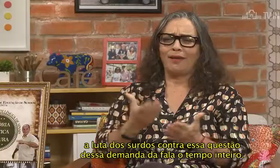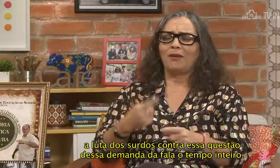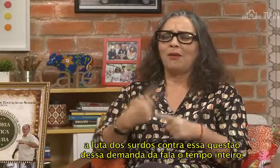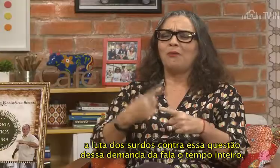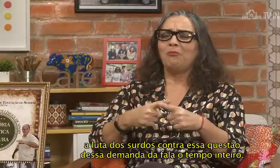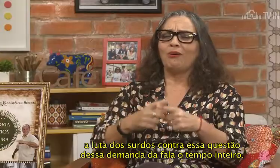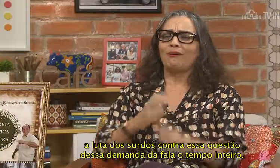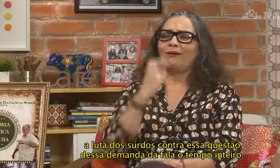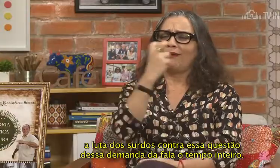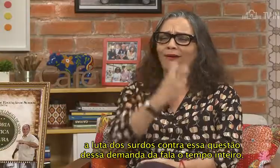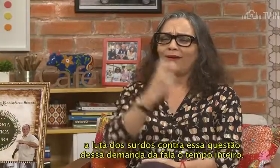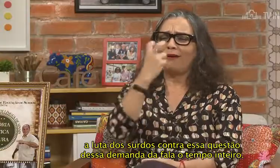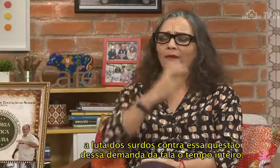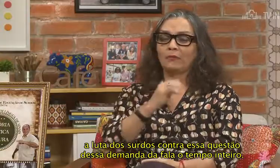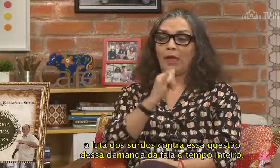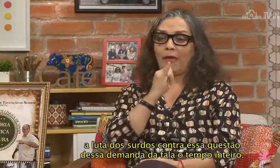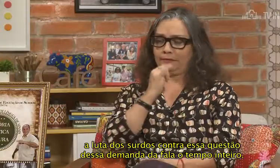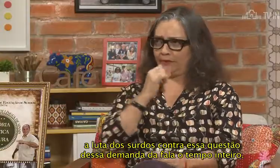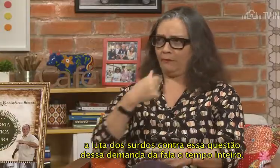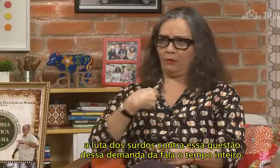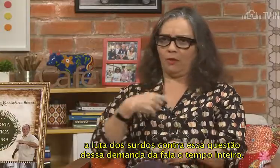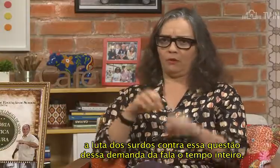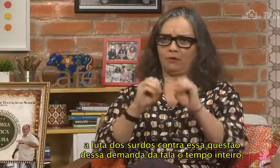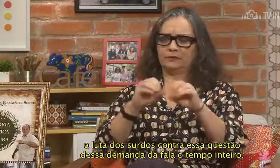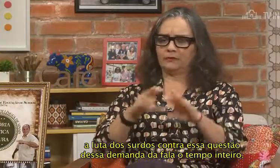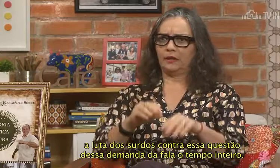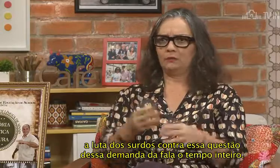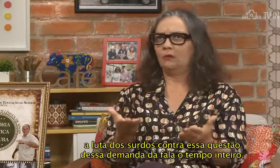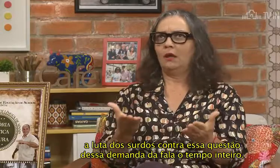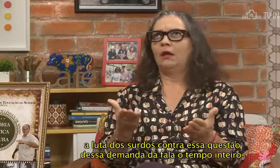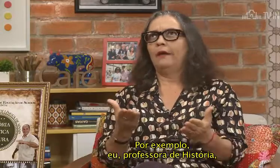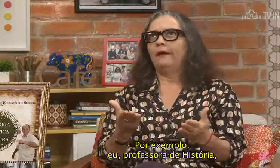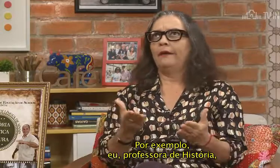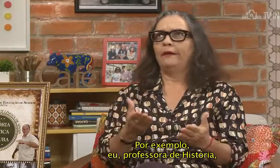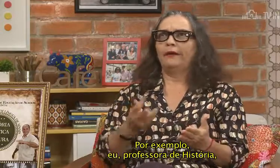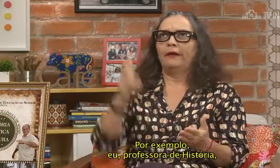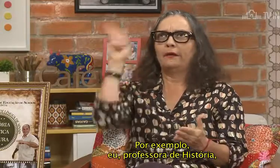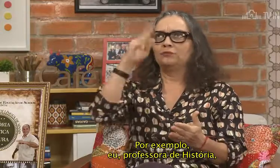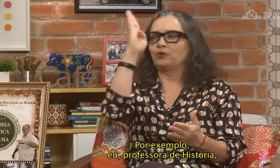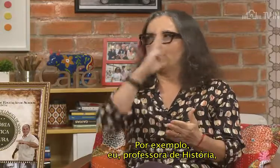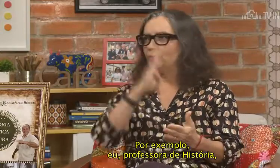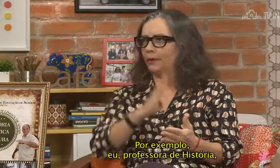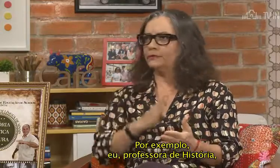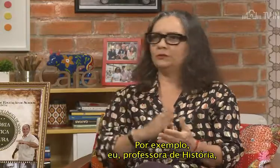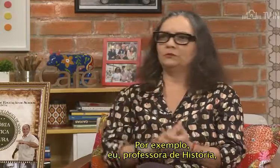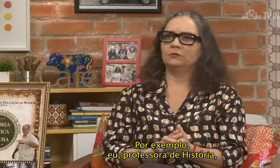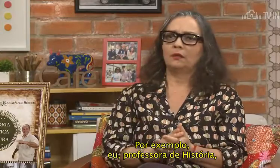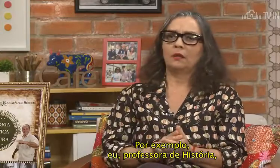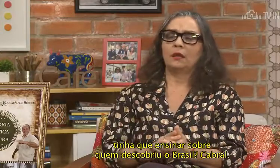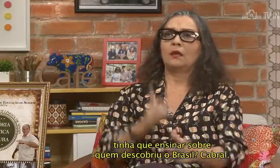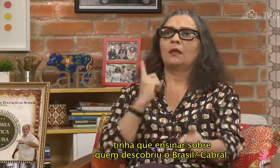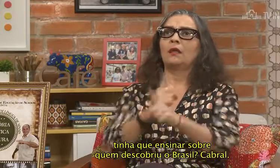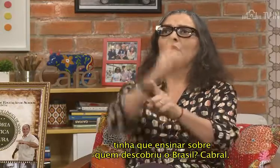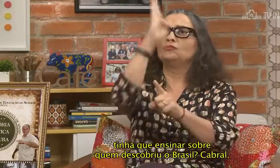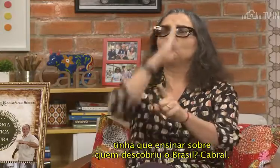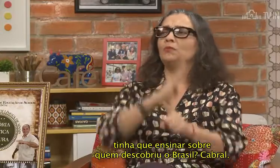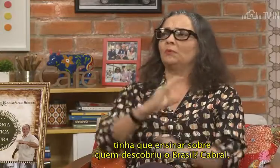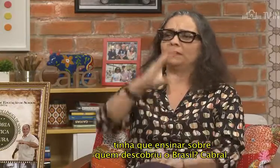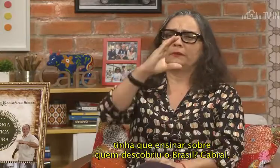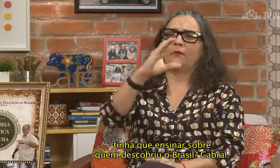contra essa questão dessa demanda da fala o tempo inteiro. Por exemplo, eu, professora de história, tinha que ensinar